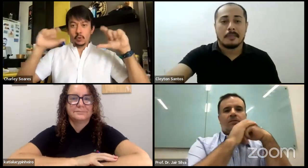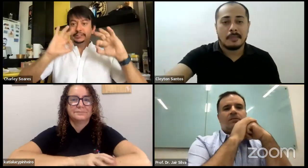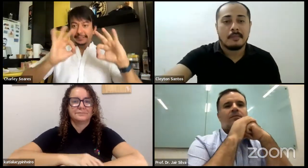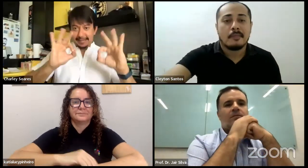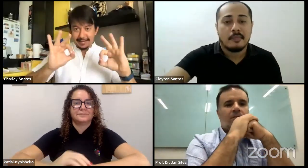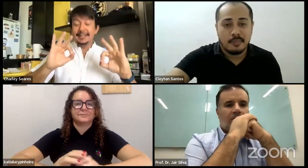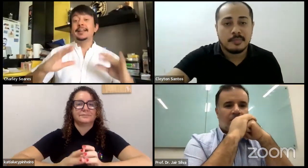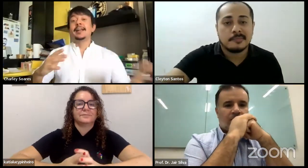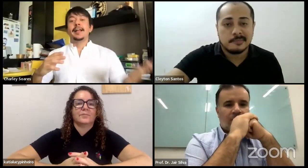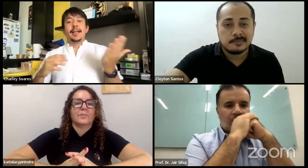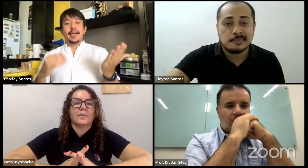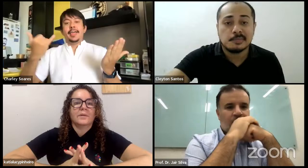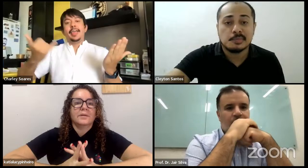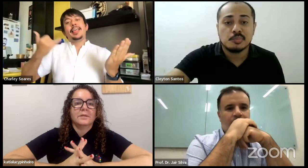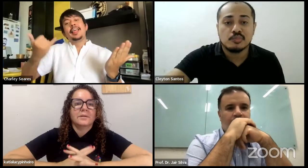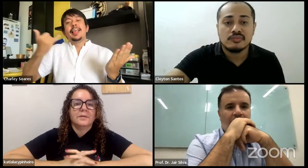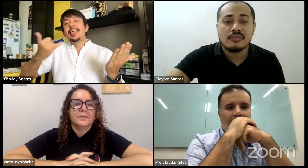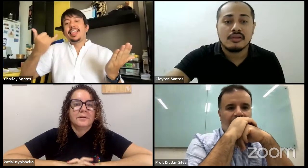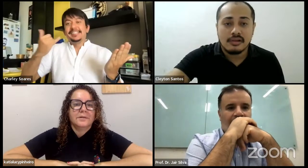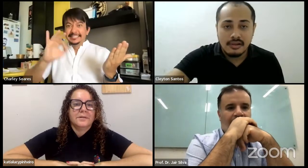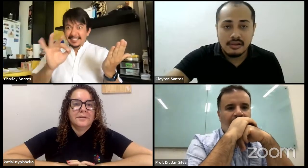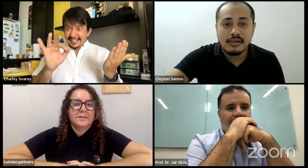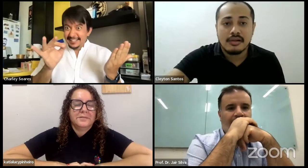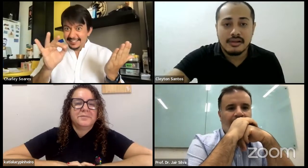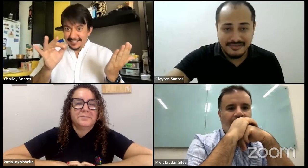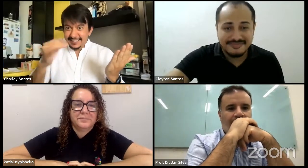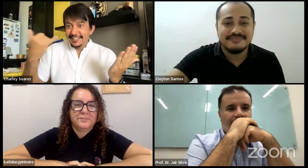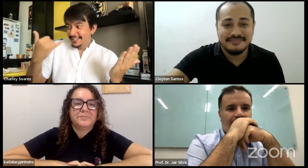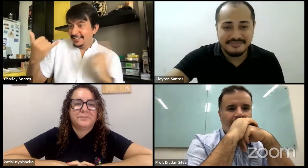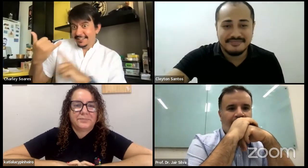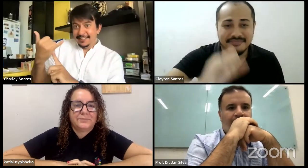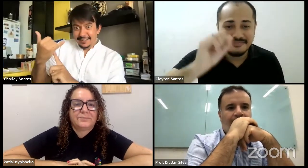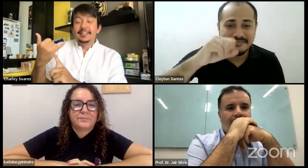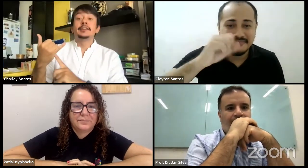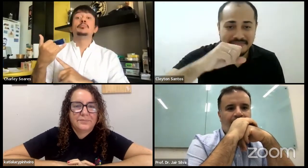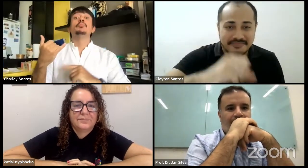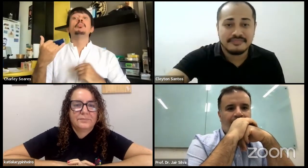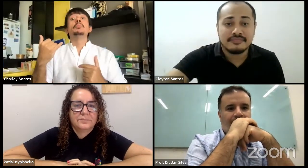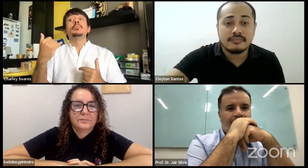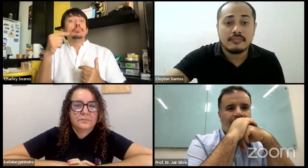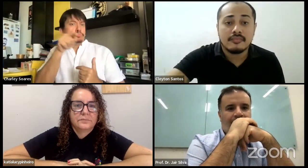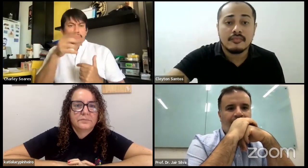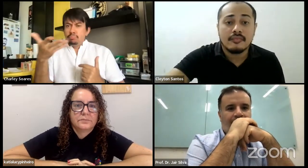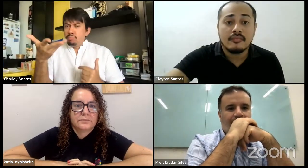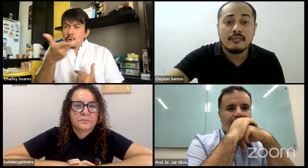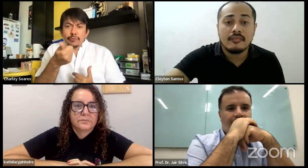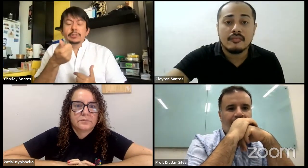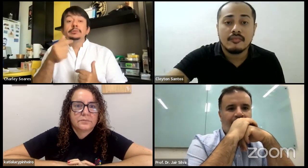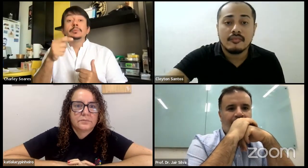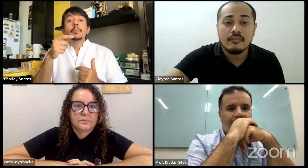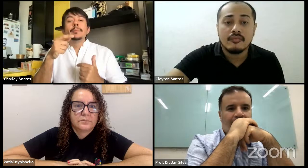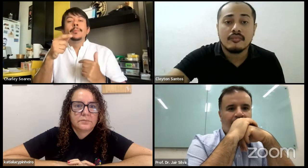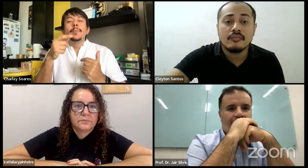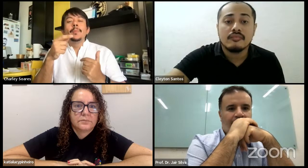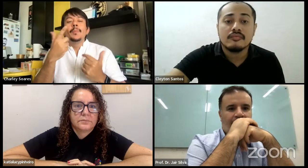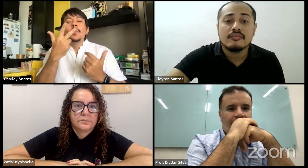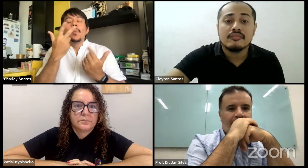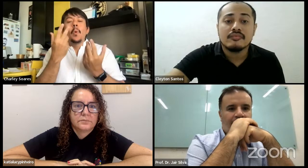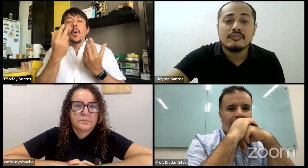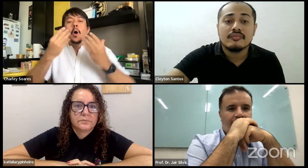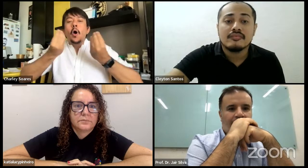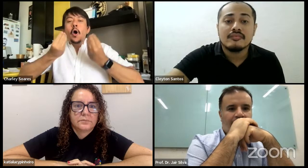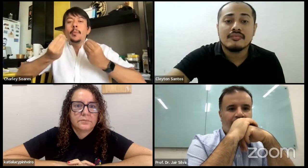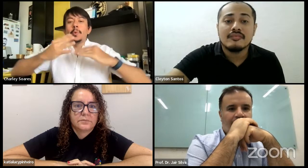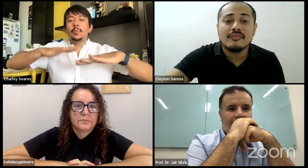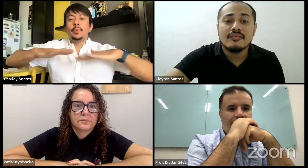é. Foto que estava usando também um sinal de brincadeira, né? Usando só apenas uma mão.